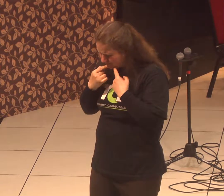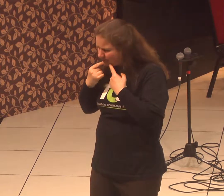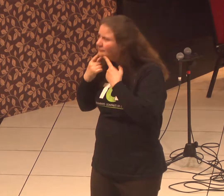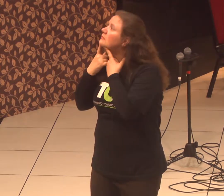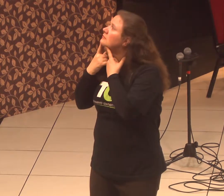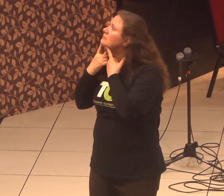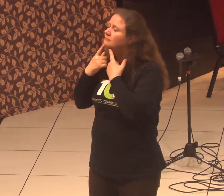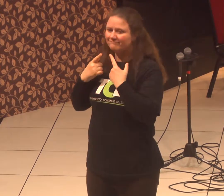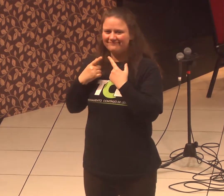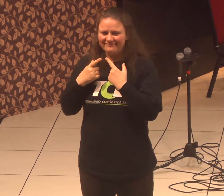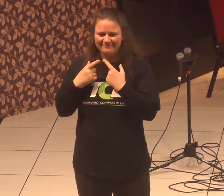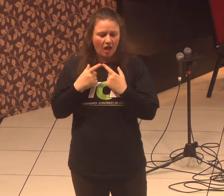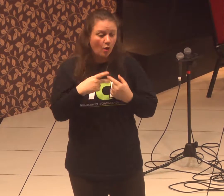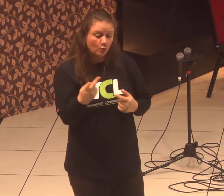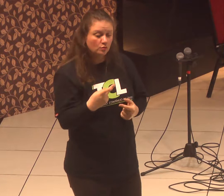uma moeda, nem tinham.